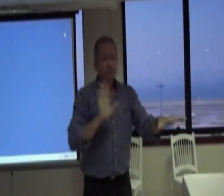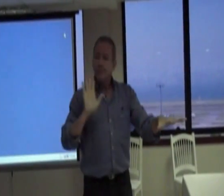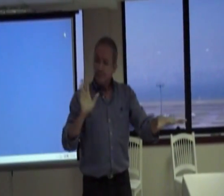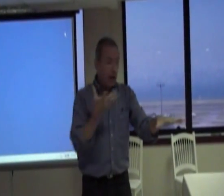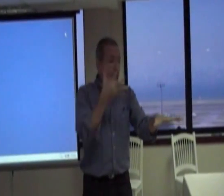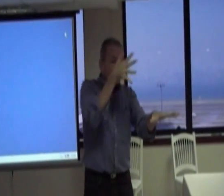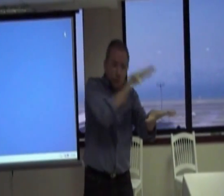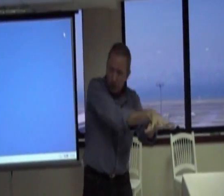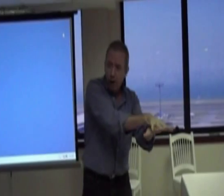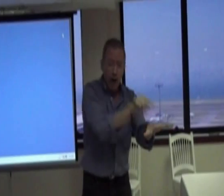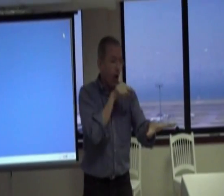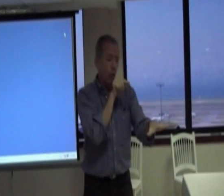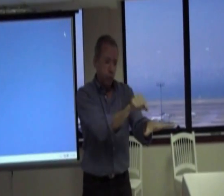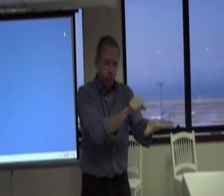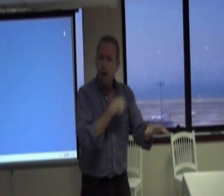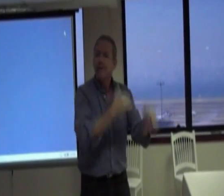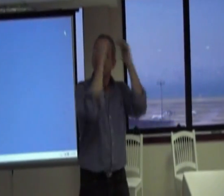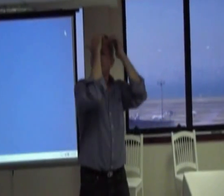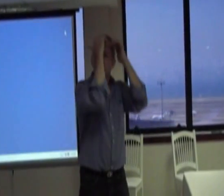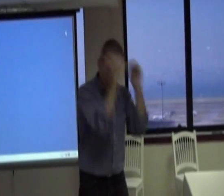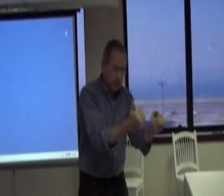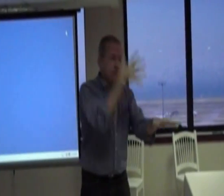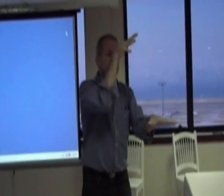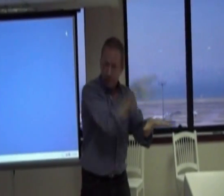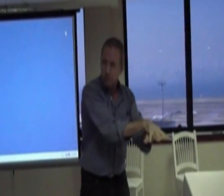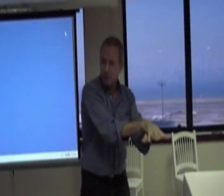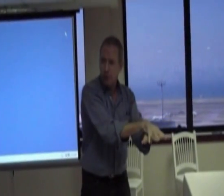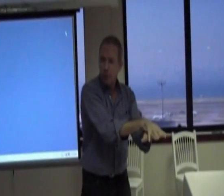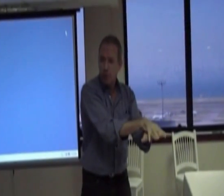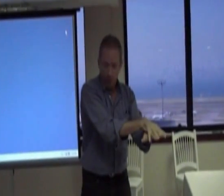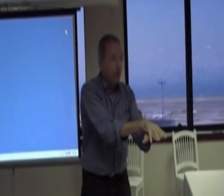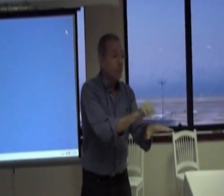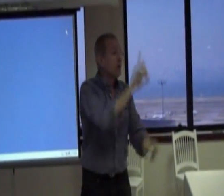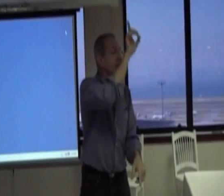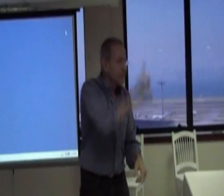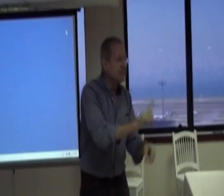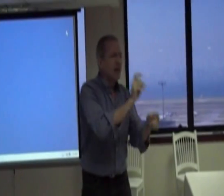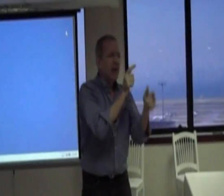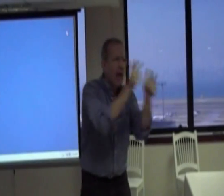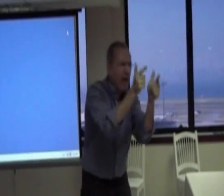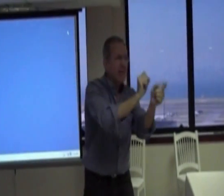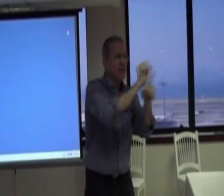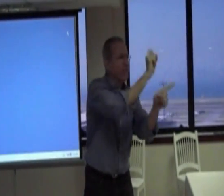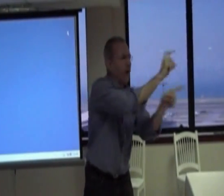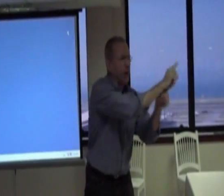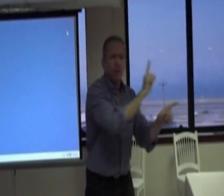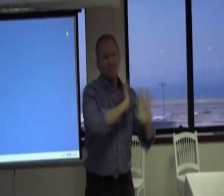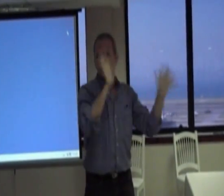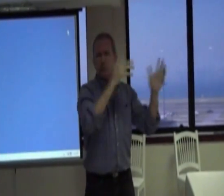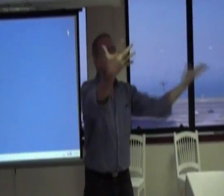escola inclusiva, quando a gente trabalha esse contexto da inclusão, é preciso que haja respeito, em primeiro lugar. A pessoa com deficiência, muitas